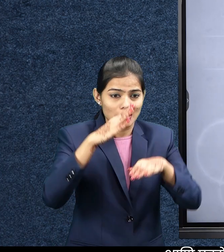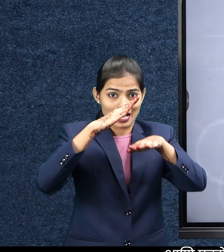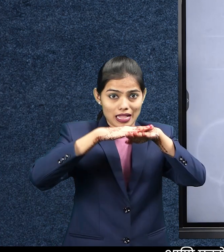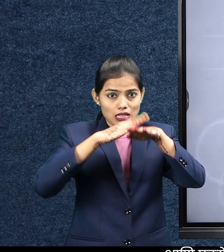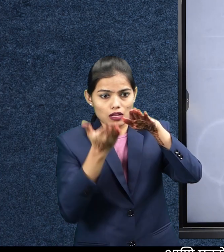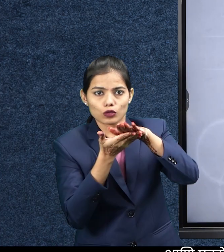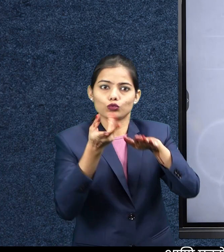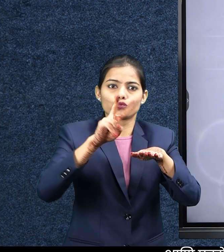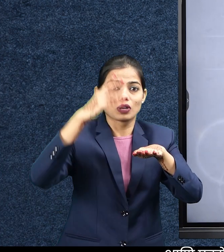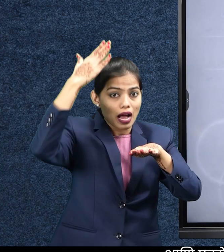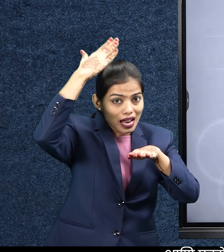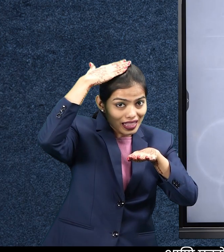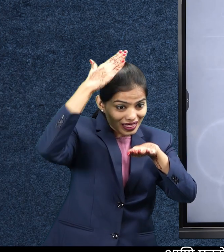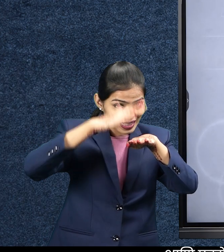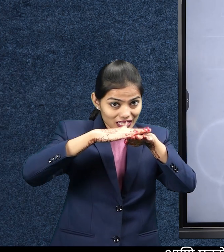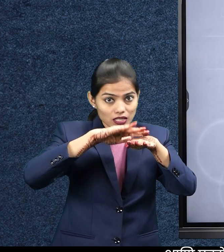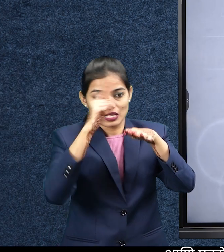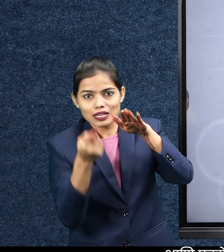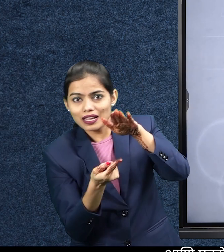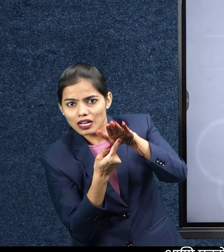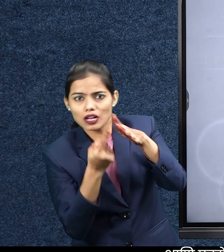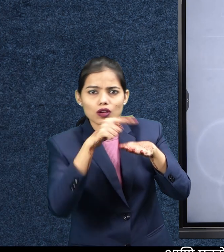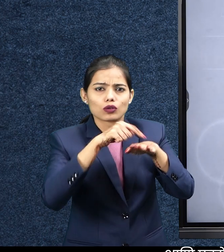1 ते 6 मधील अंक मिळवणे.